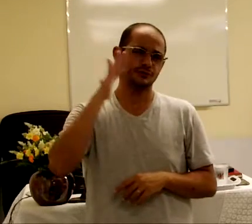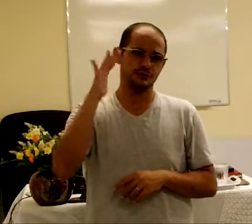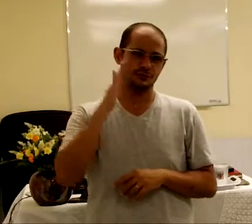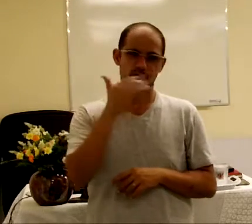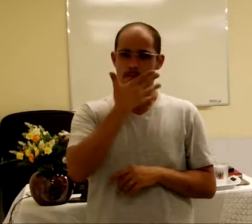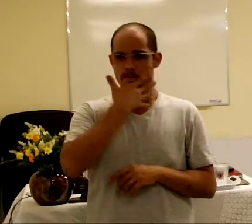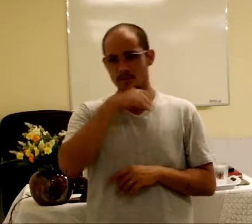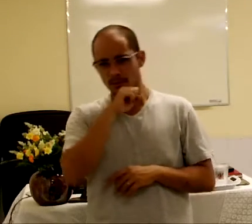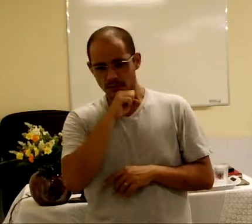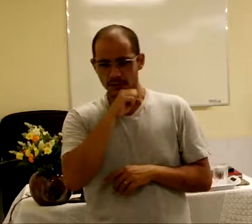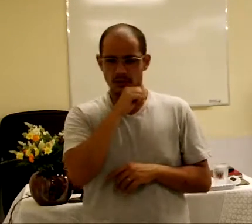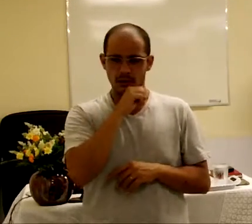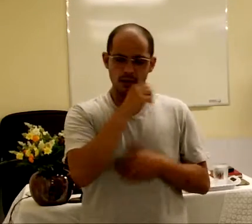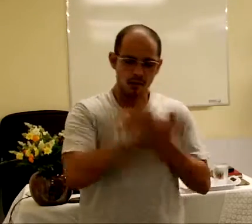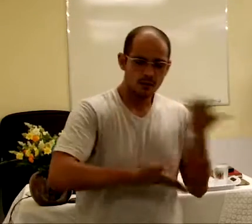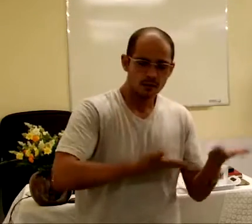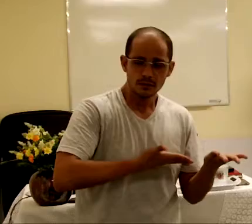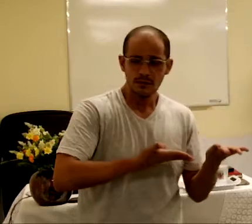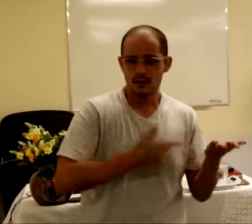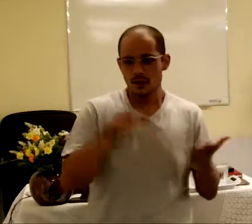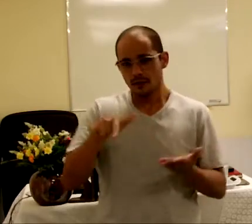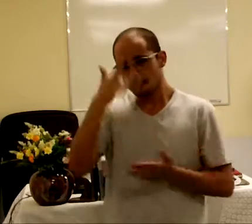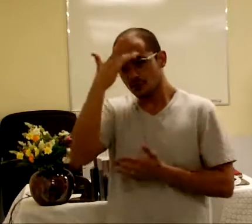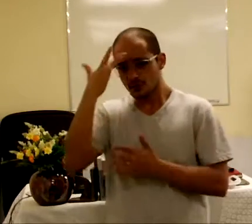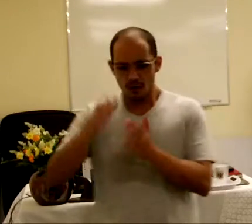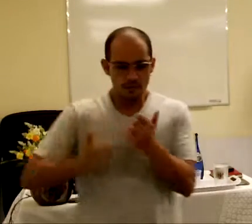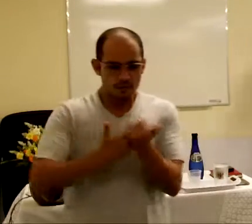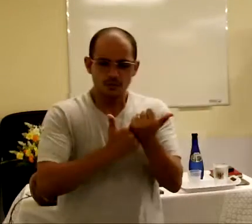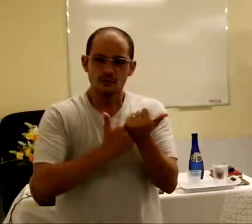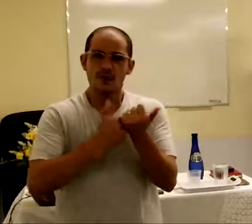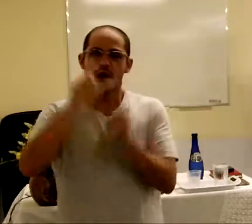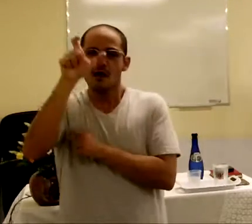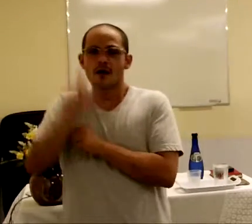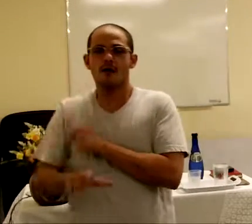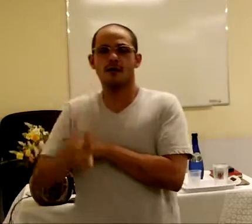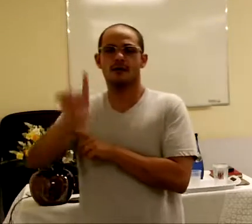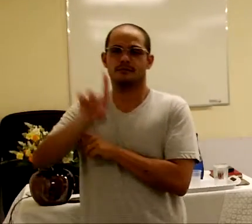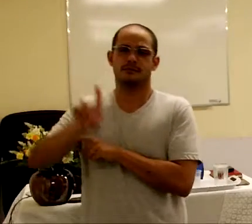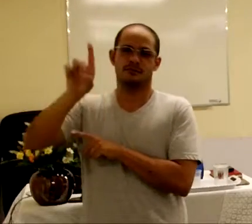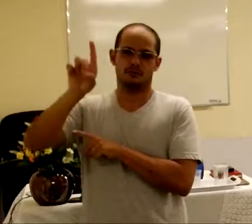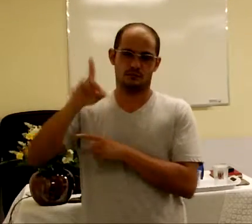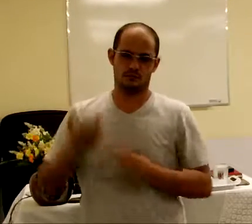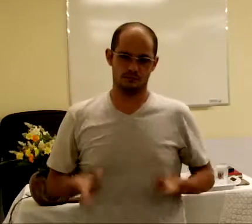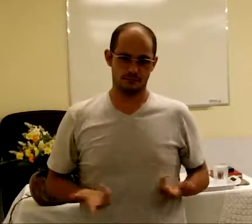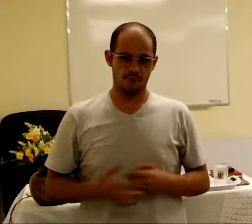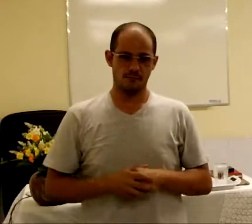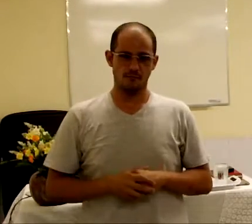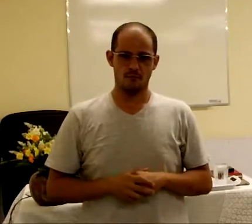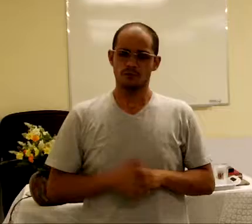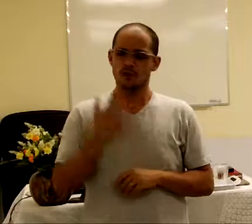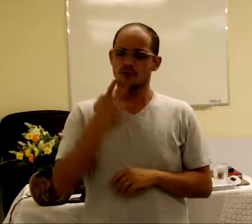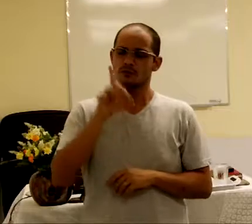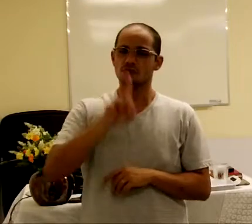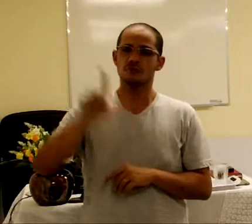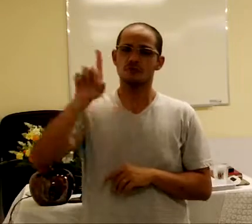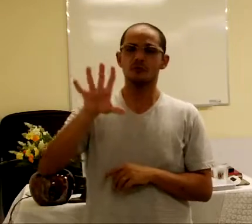esse enfermeiro, esse socorrista, não é Deus que está presente naquele momento, ajudando a socorrer o seu filho? Se ele diz que é,